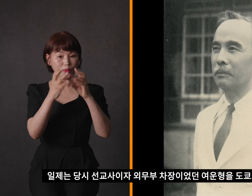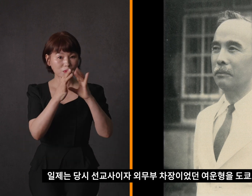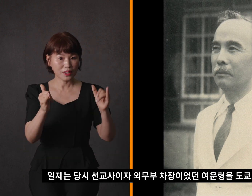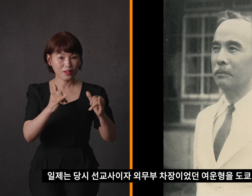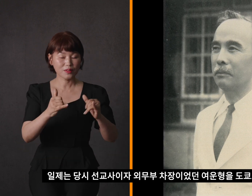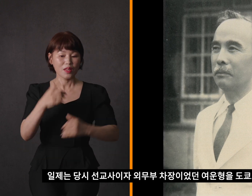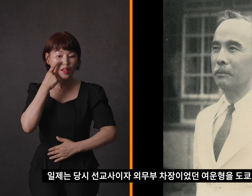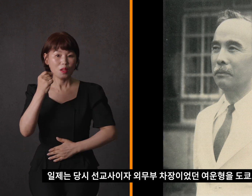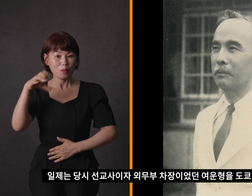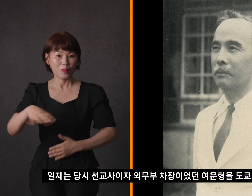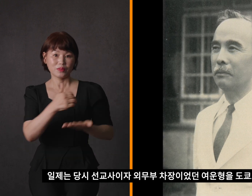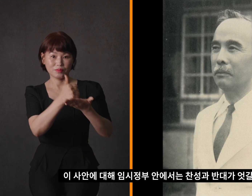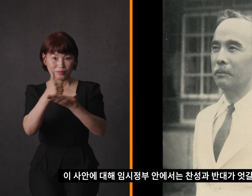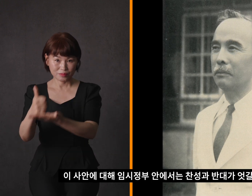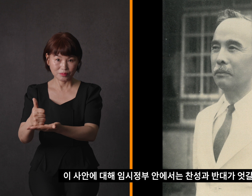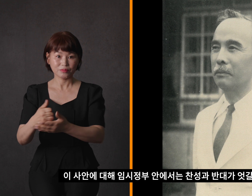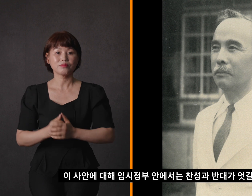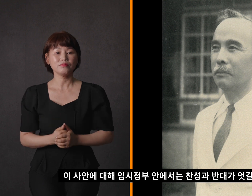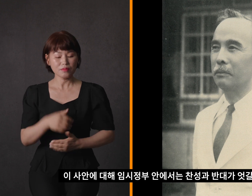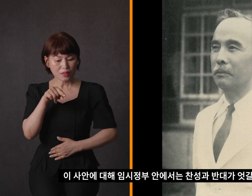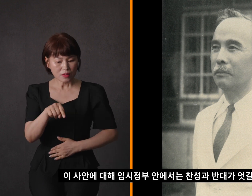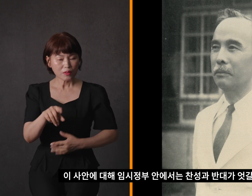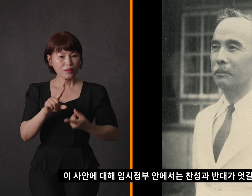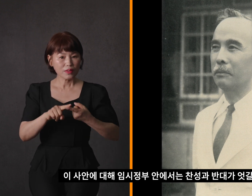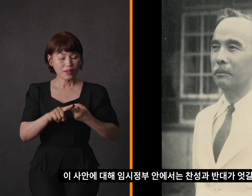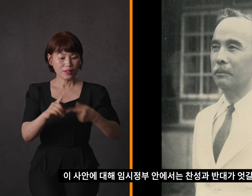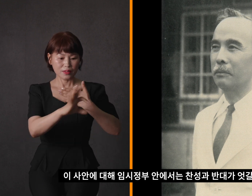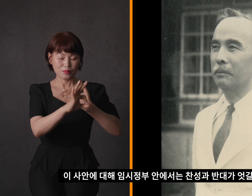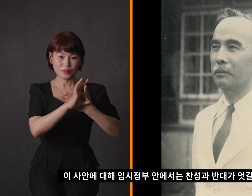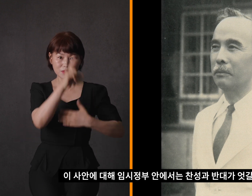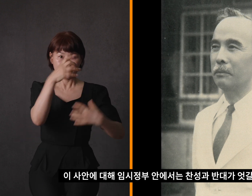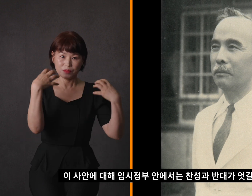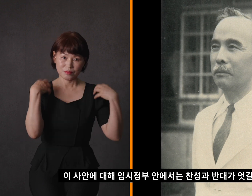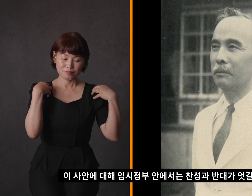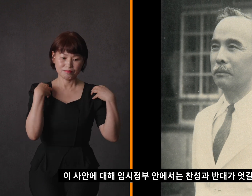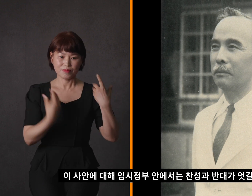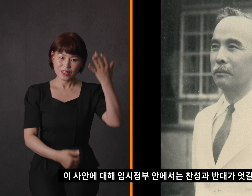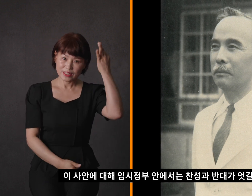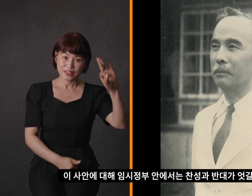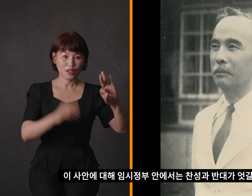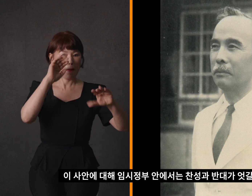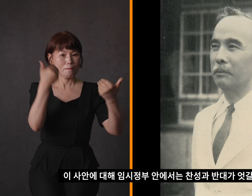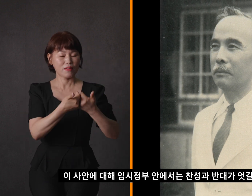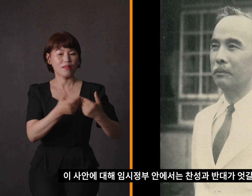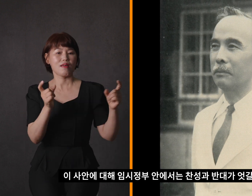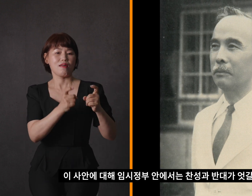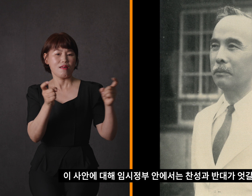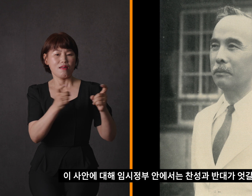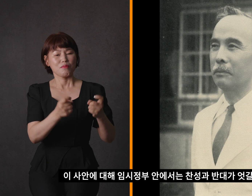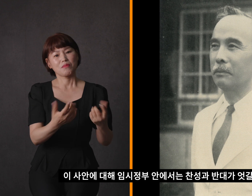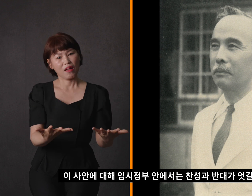여운형을 도쿄로 초청했는데 이 사안에 대해 임시정부 안에서는 찬성과 반대가